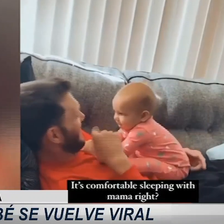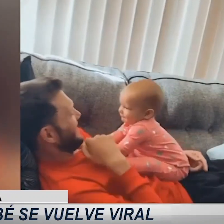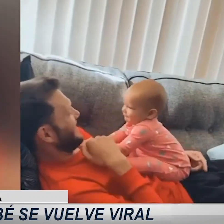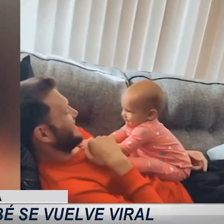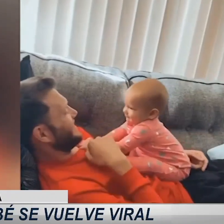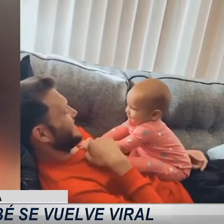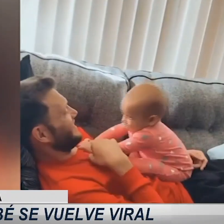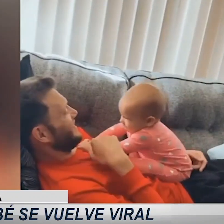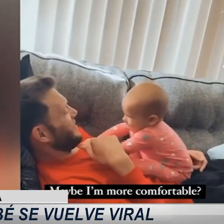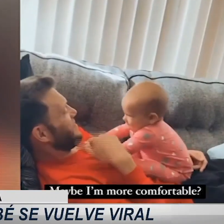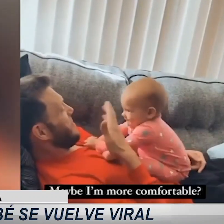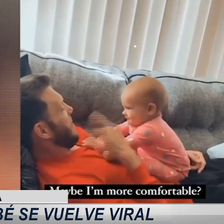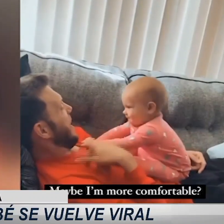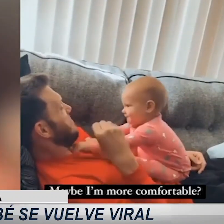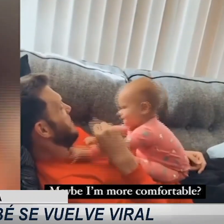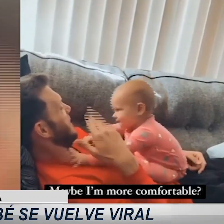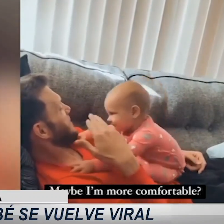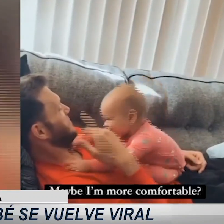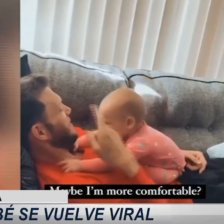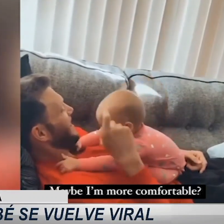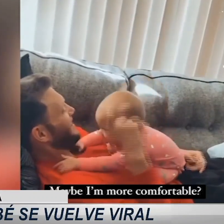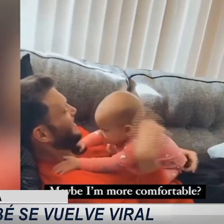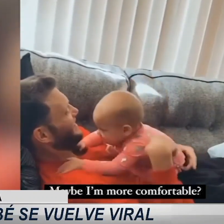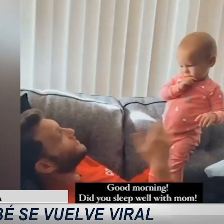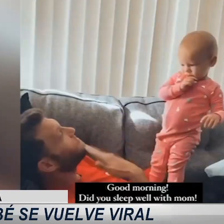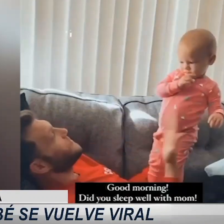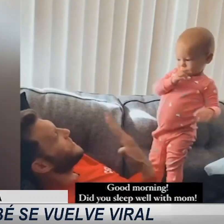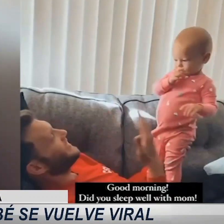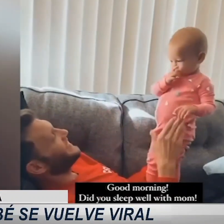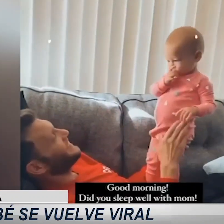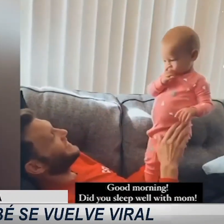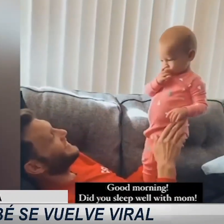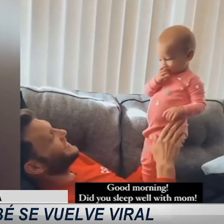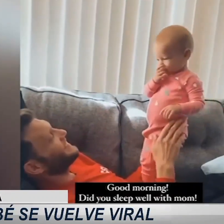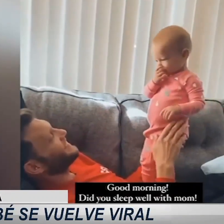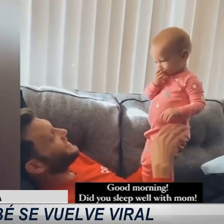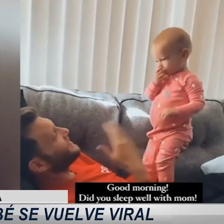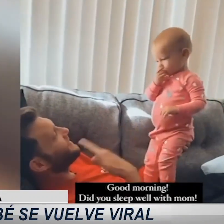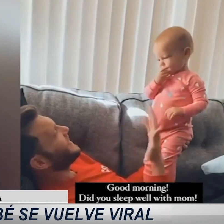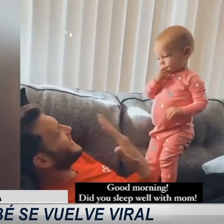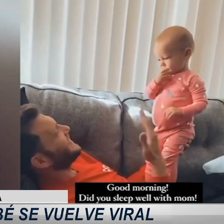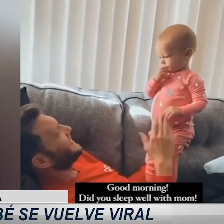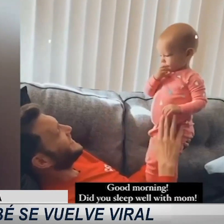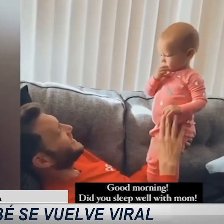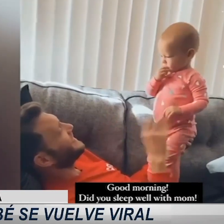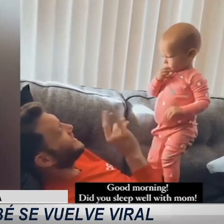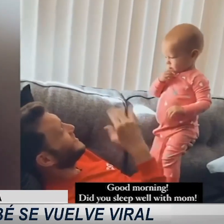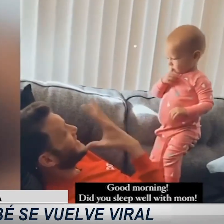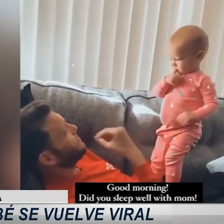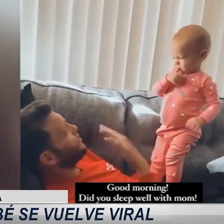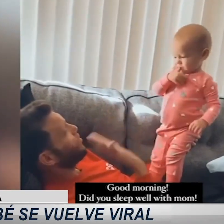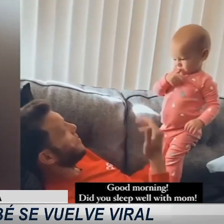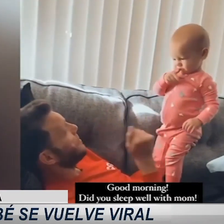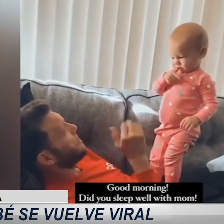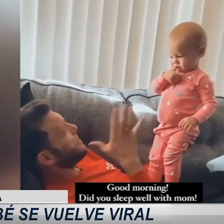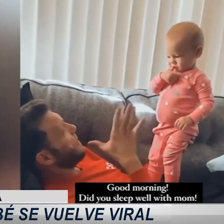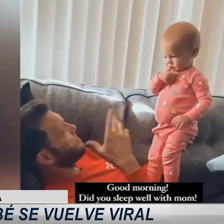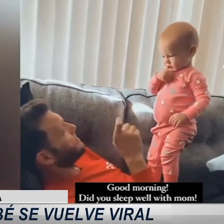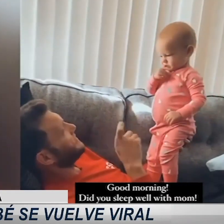corto tiempo. Fue captado por Courtney Lothain, de 27 años, mamá de Madison, de un año y quien se ve en brazos de Zach, de 31.